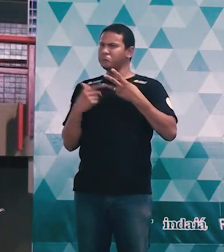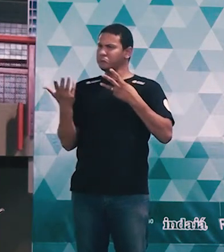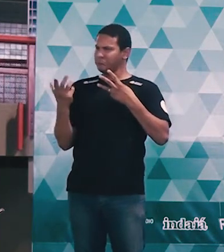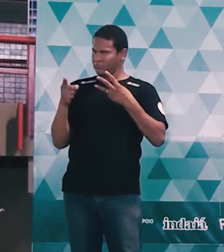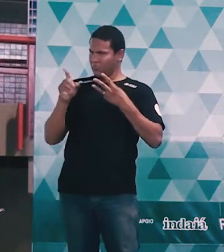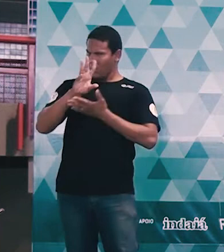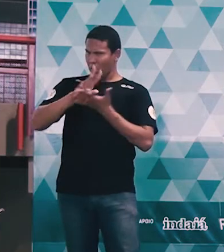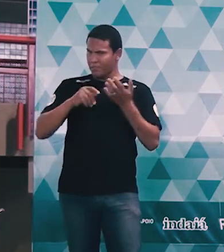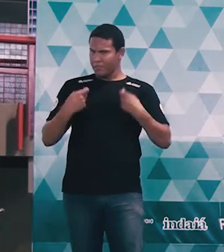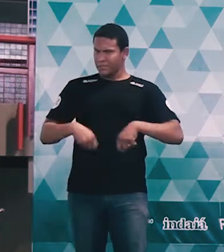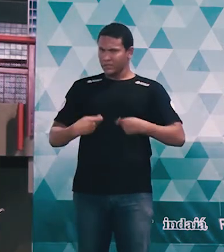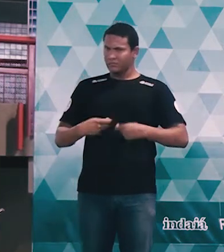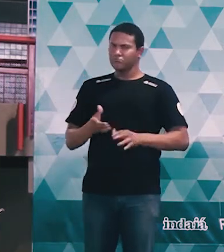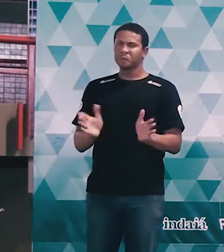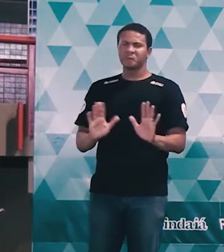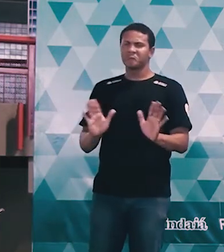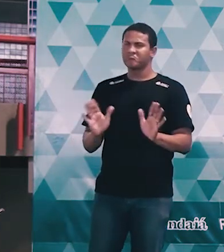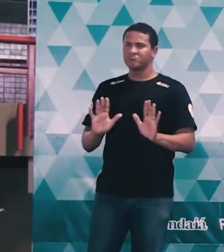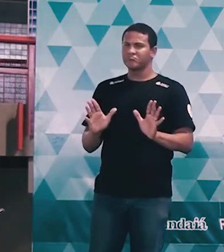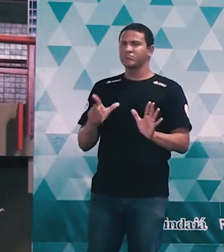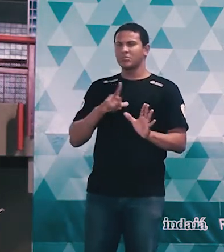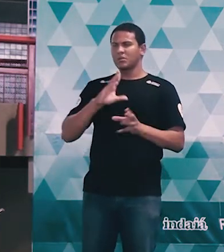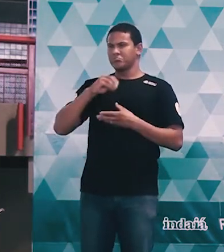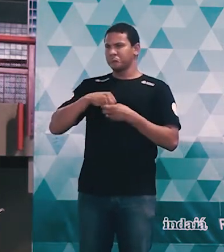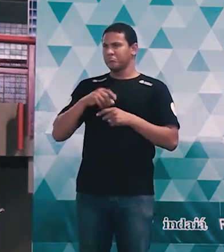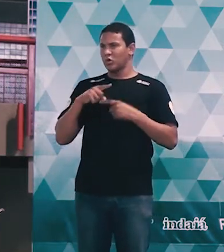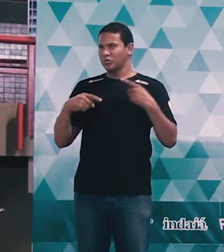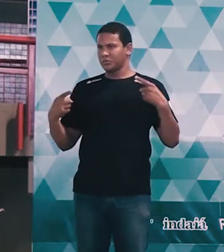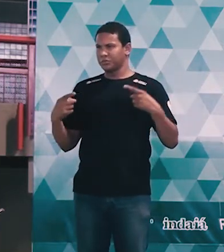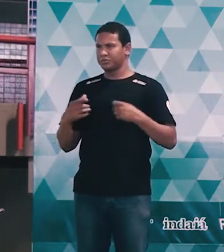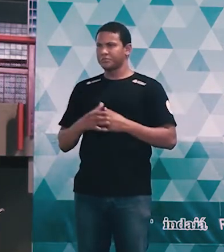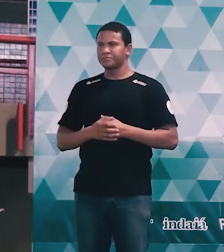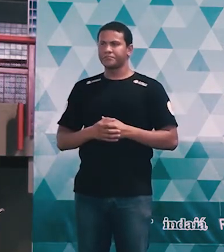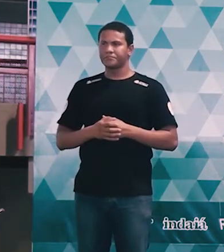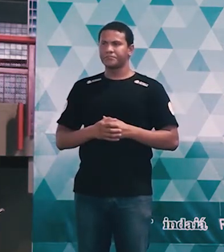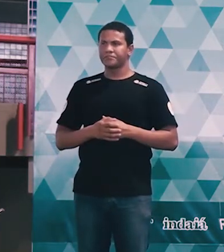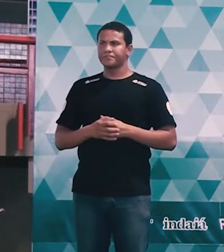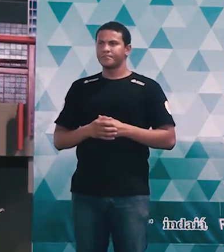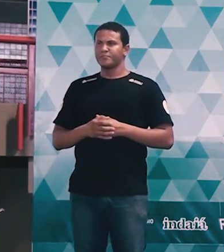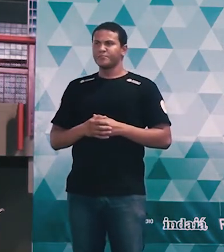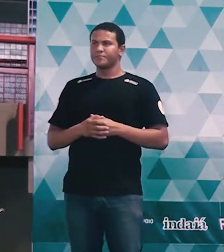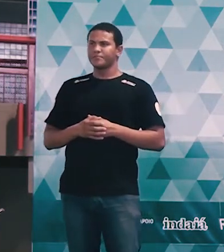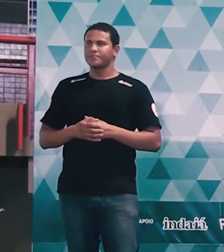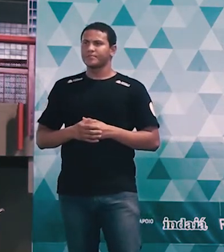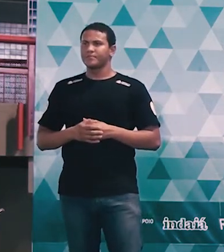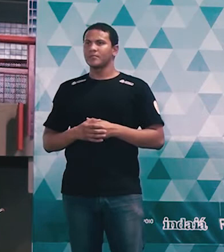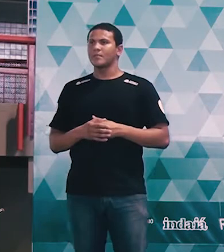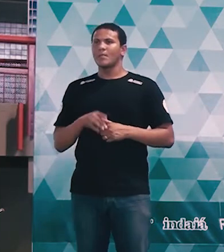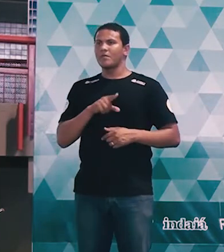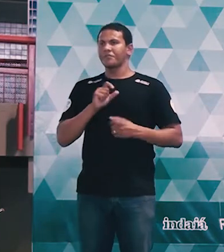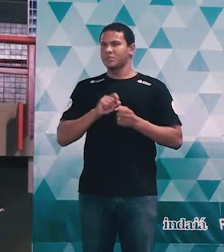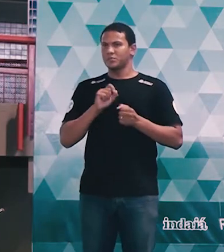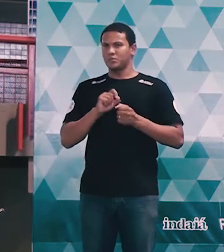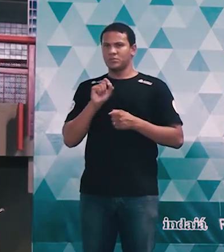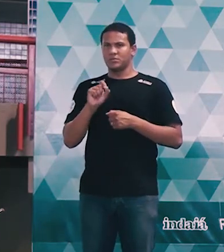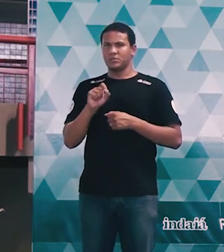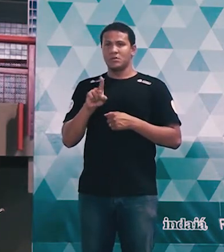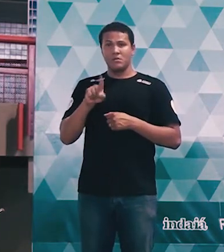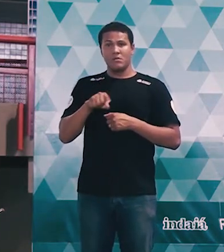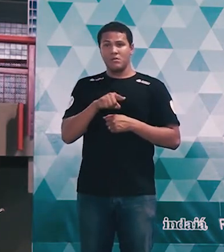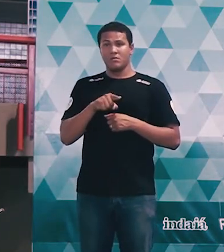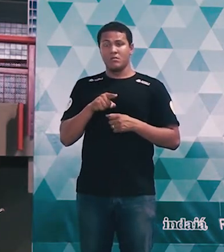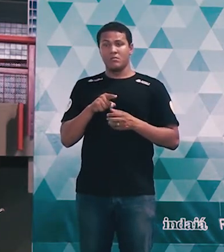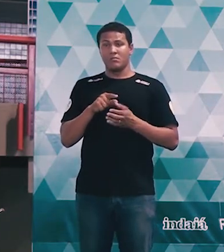copiar isso? Não precisa, porque tudo isso está na apostila de vocês. Tá certo? O que é que a gente vai fazer aqui? Eu vou especificar para